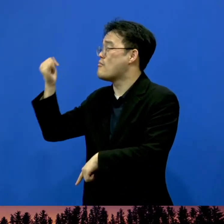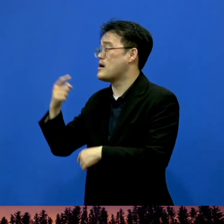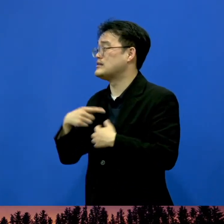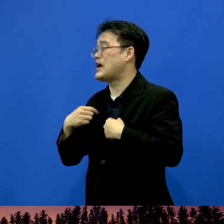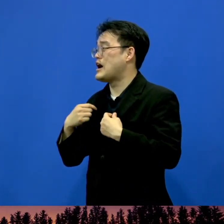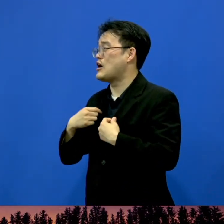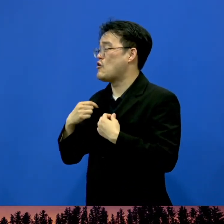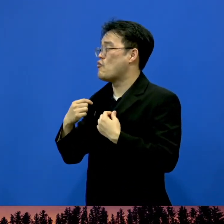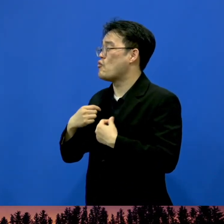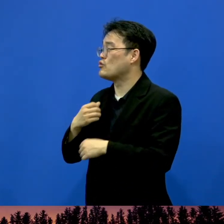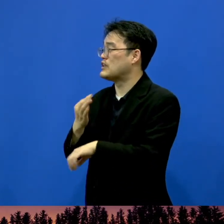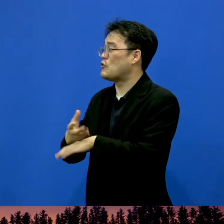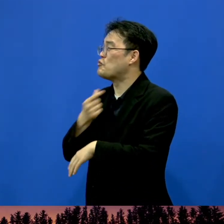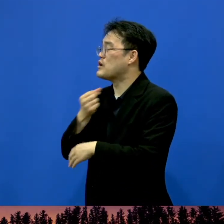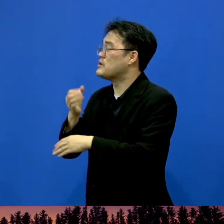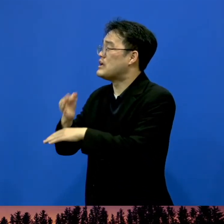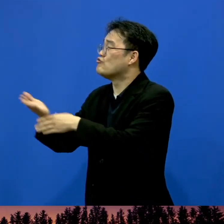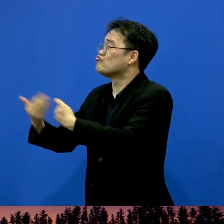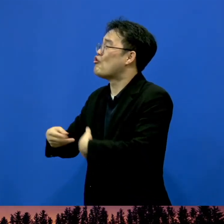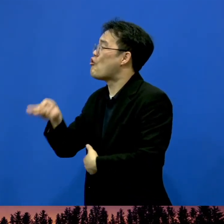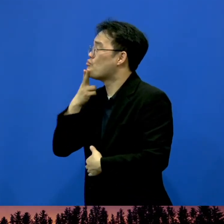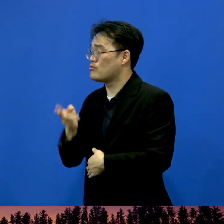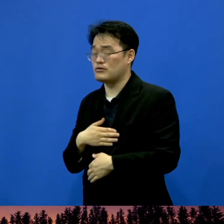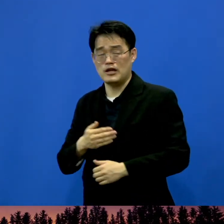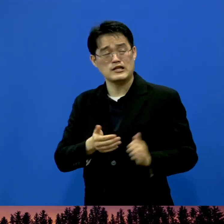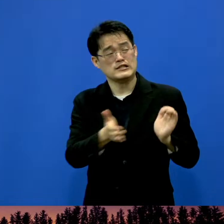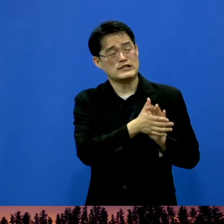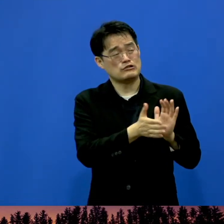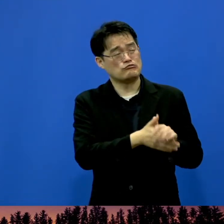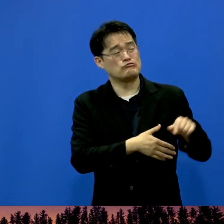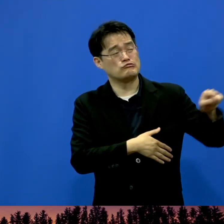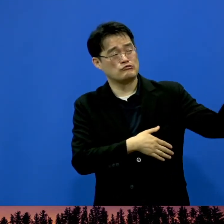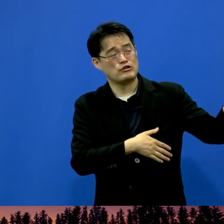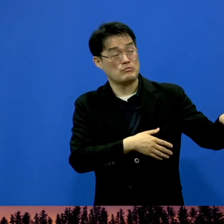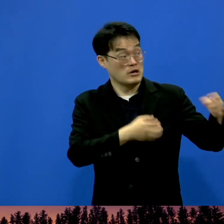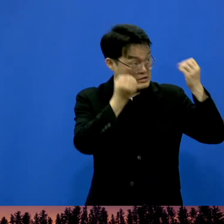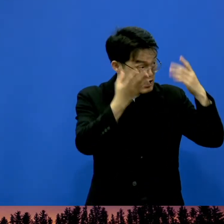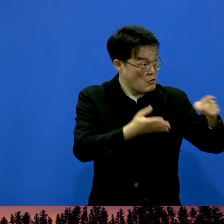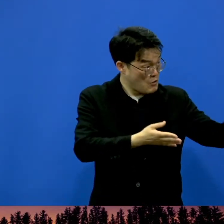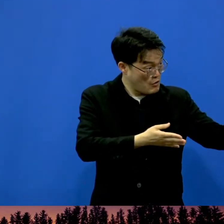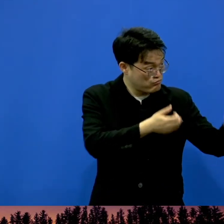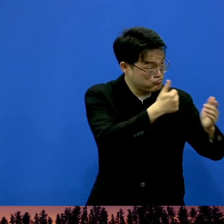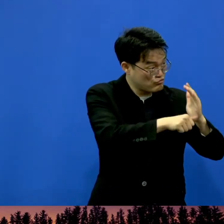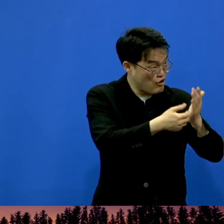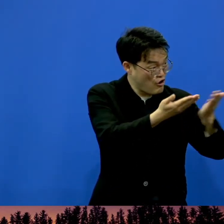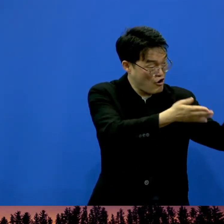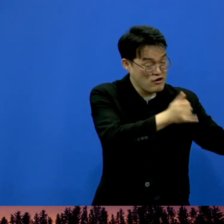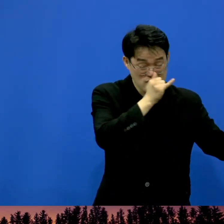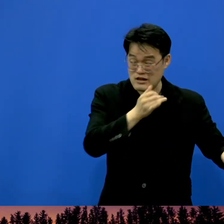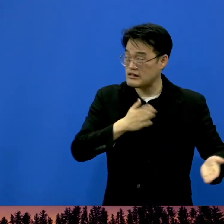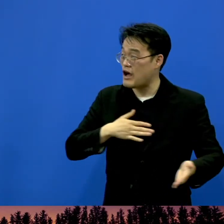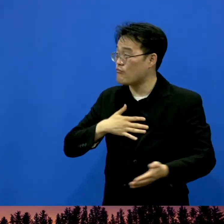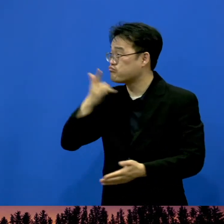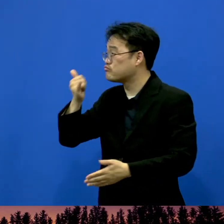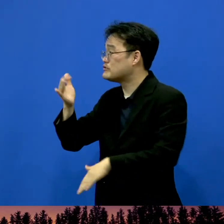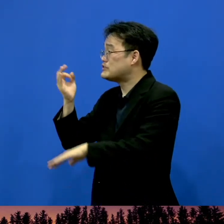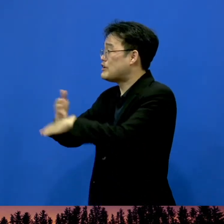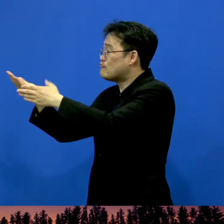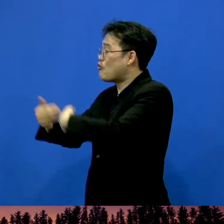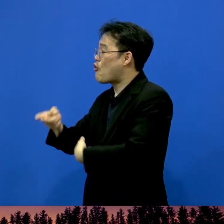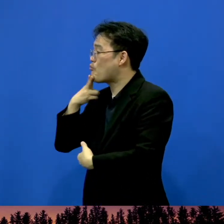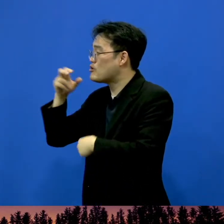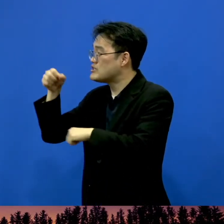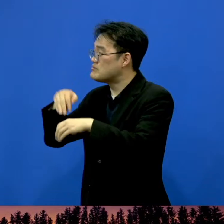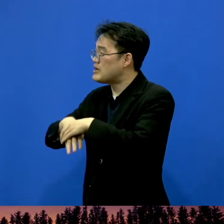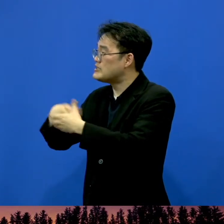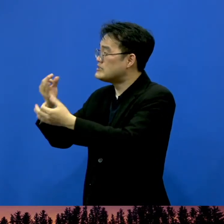많아요. 내 친구가 또 신상품이 어떻게 많이 나오는지 저 친구들 또 신고 다니는데 안 사주고